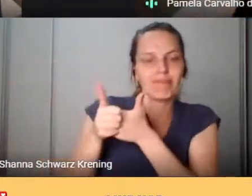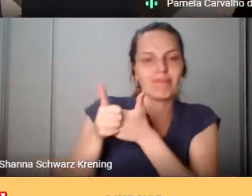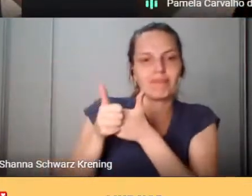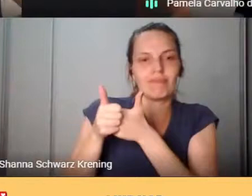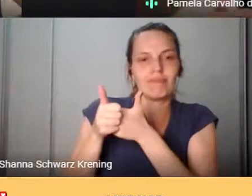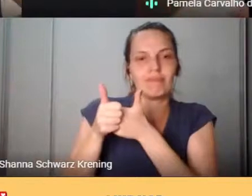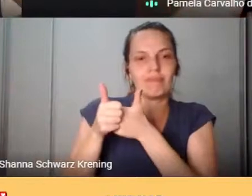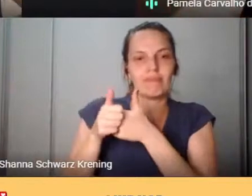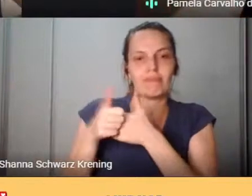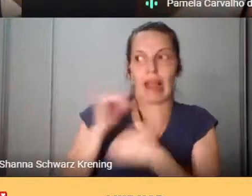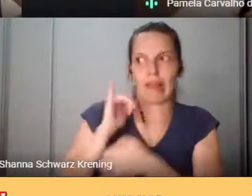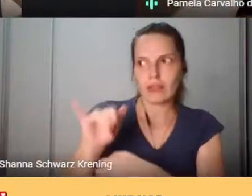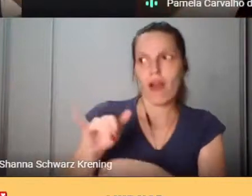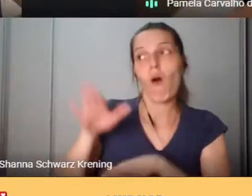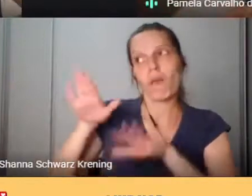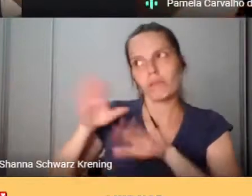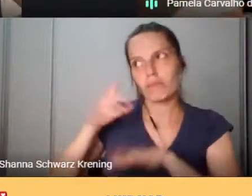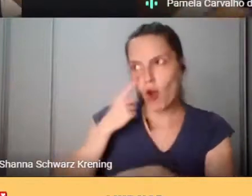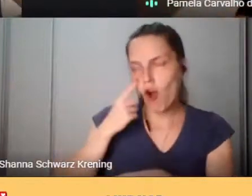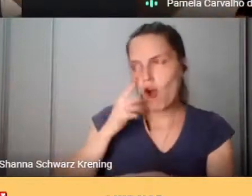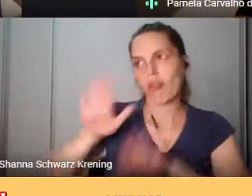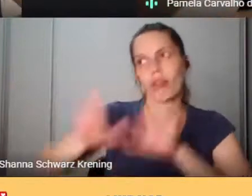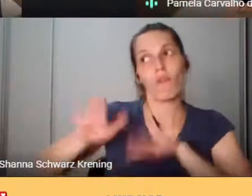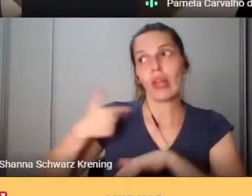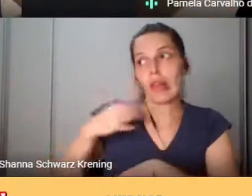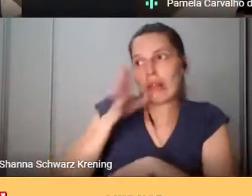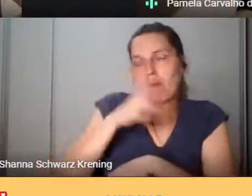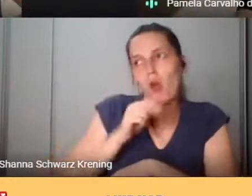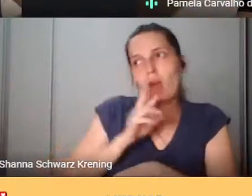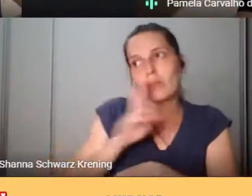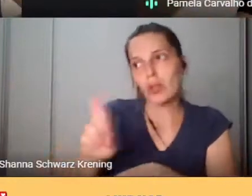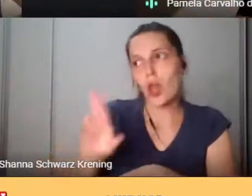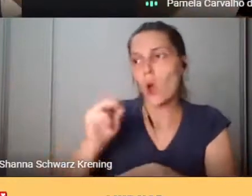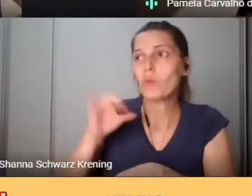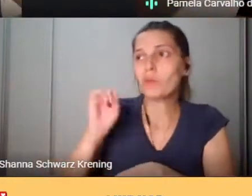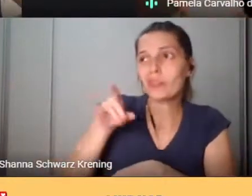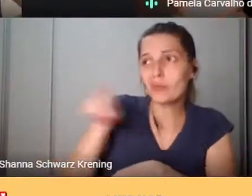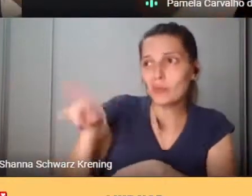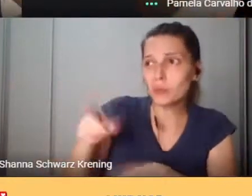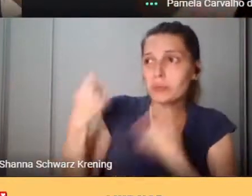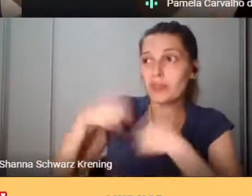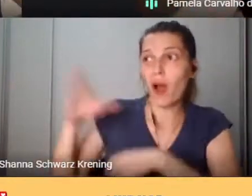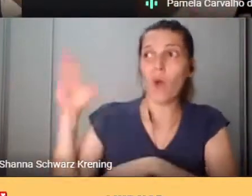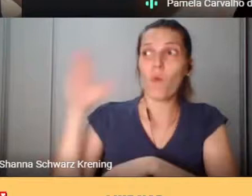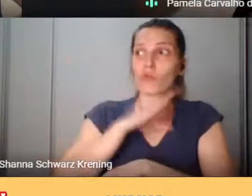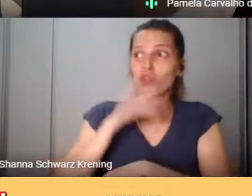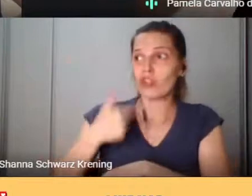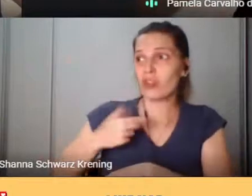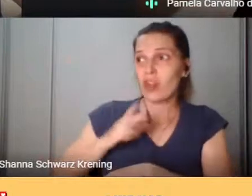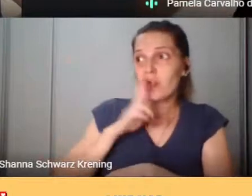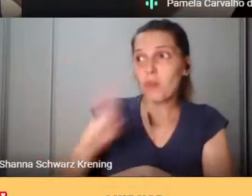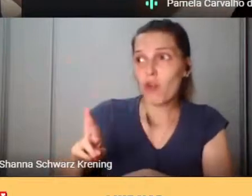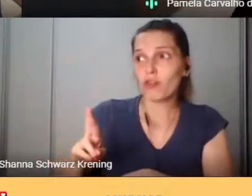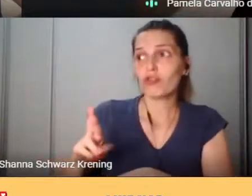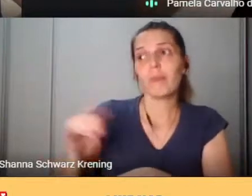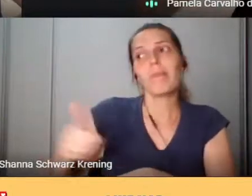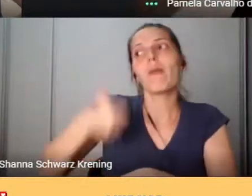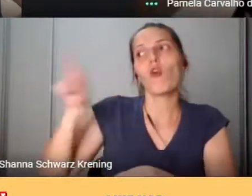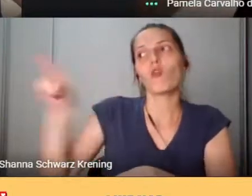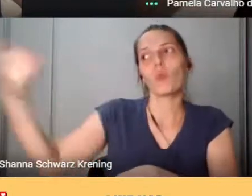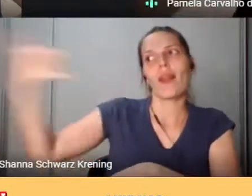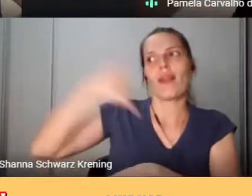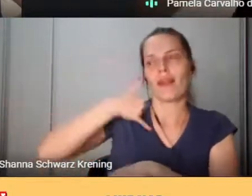olha, eu demore para responder, ou se for algo muito urgente, que tu precisa mesmo que eu responda, quem sabe me liga, assim,